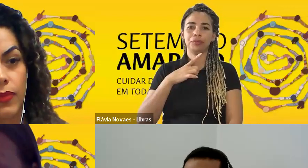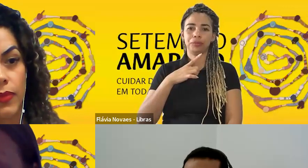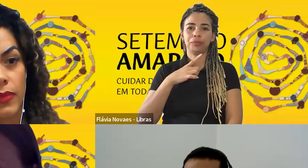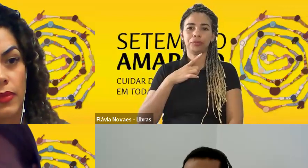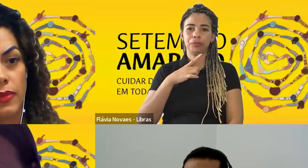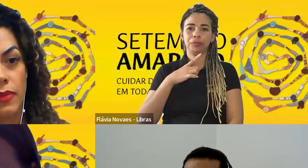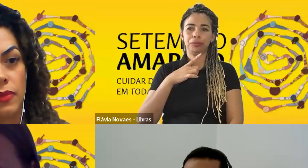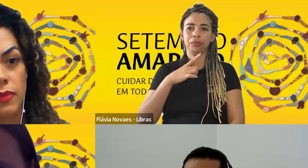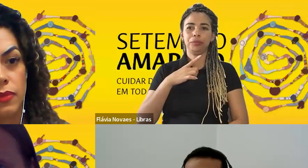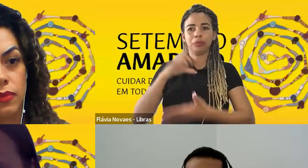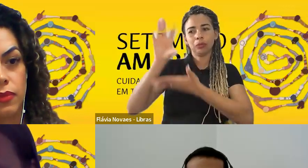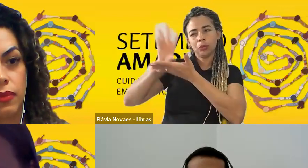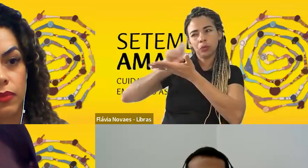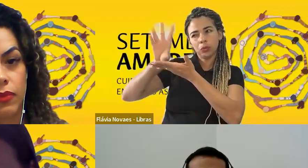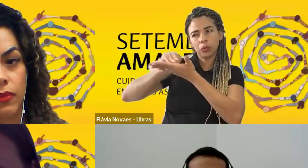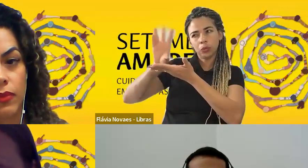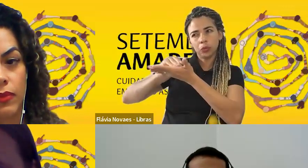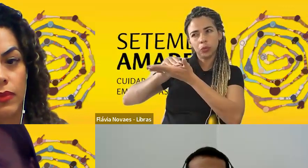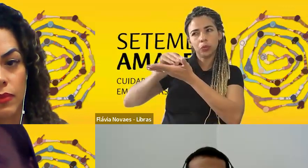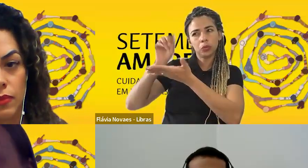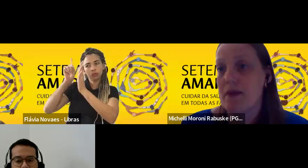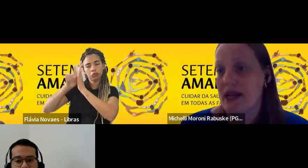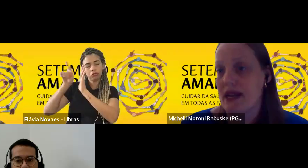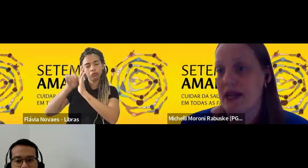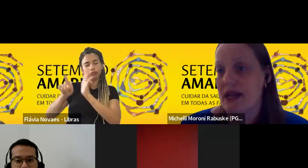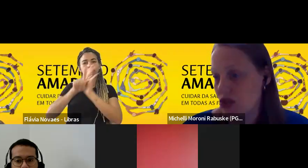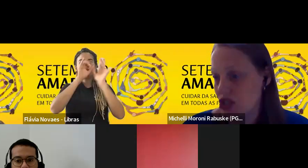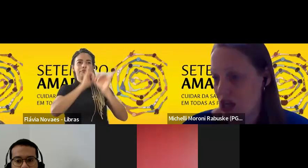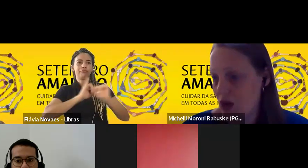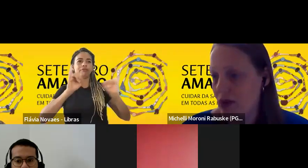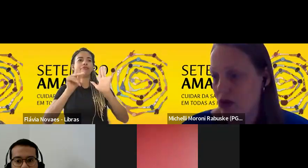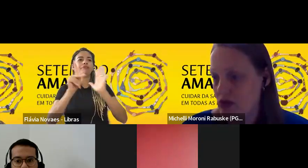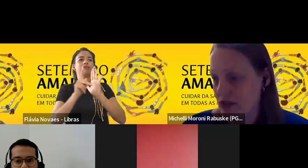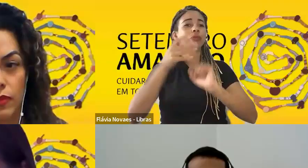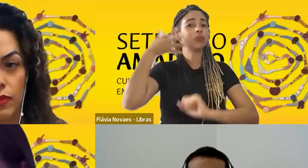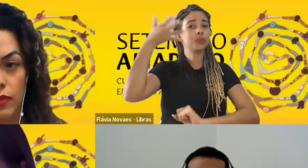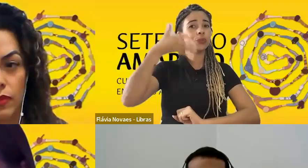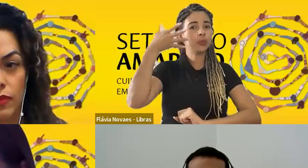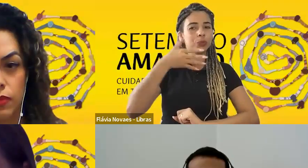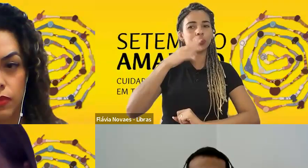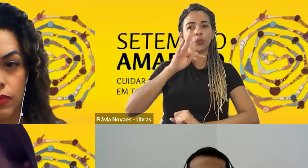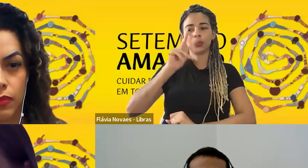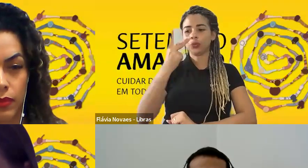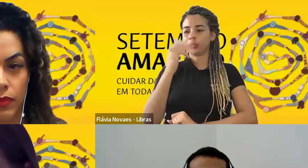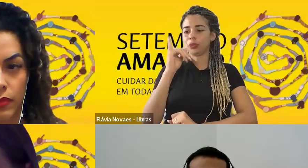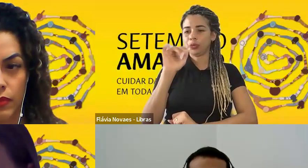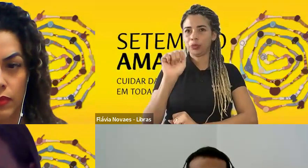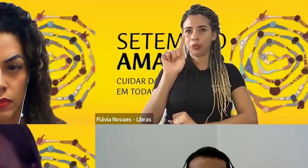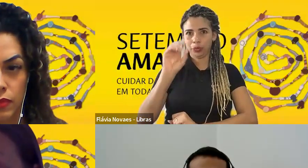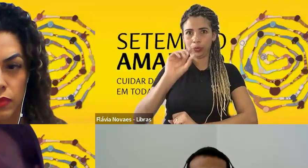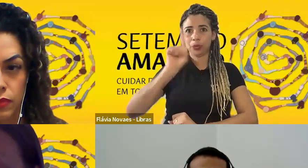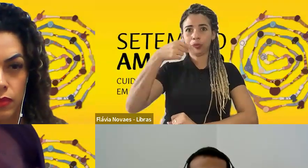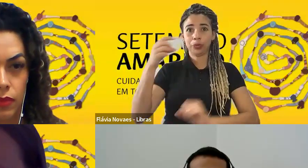a compilação dessas perguntas, inclusive com temas semelhantes, para trazer para o Dr. Tiago após o final da fala